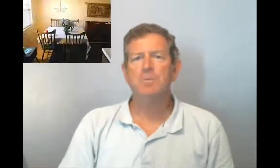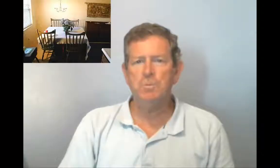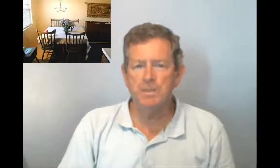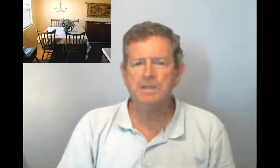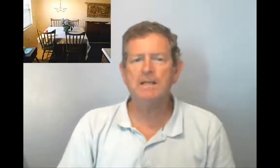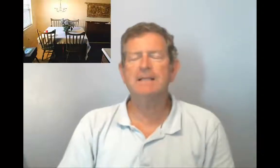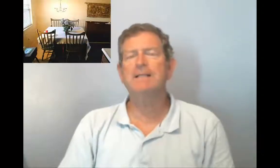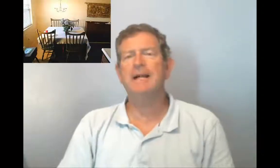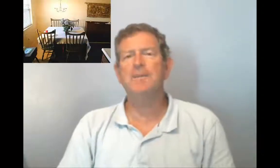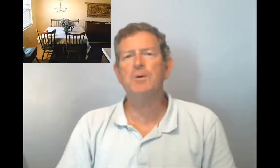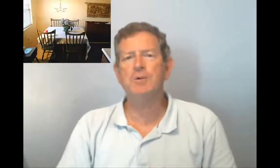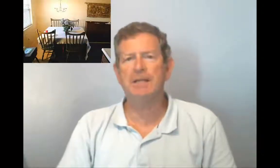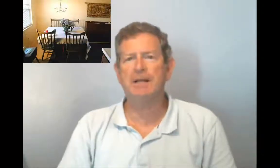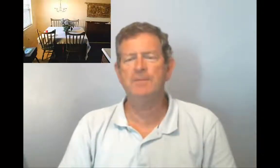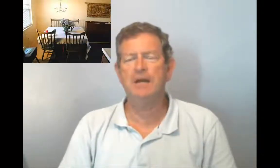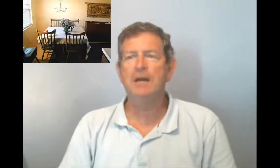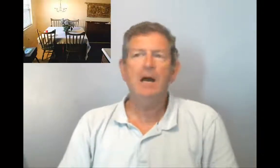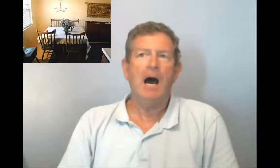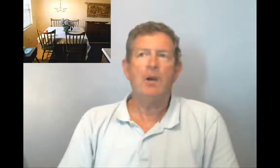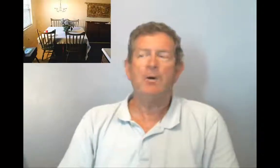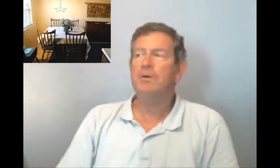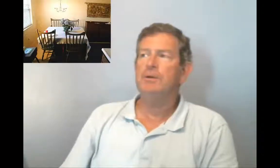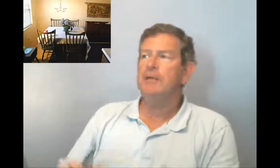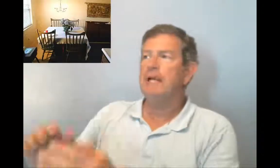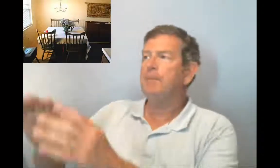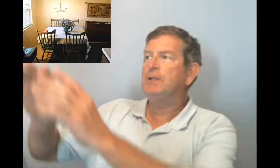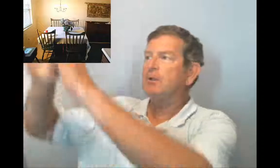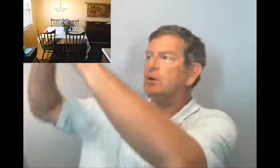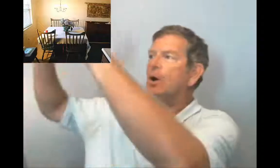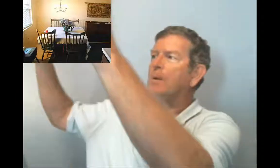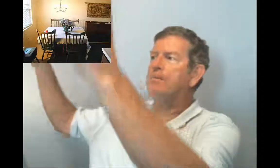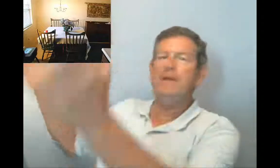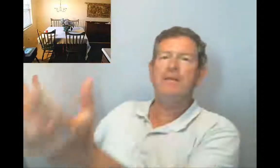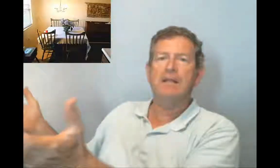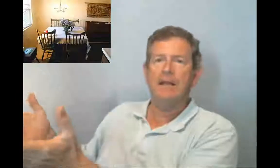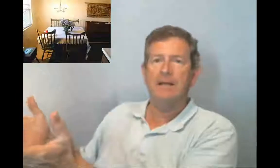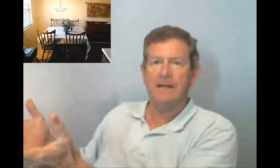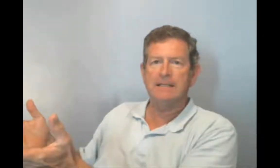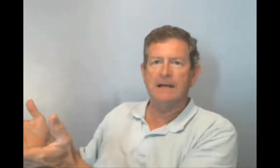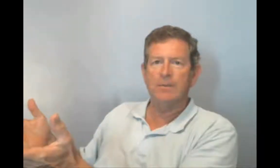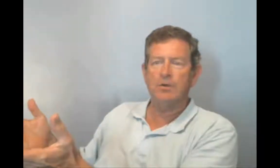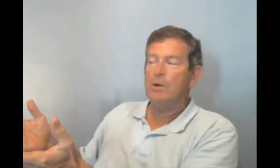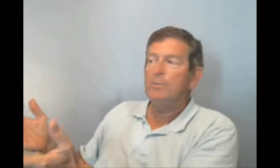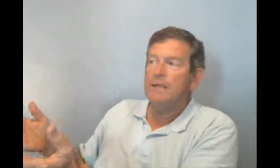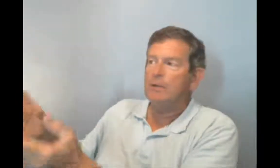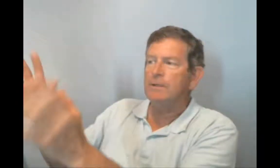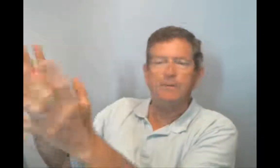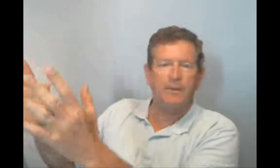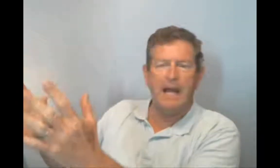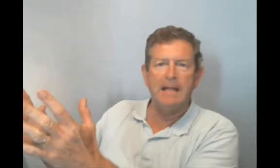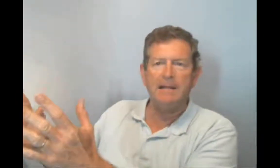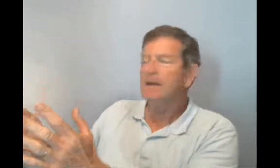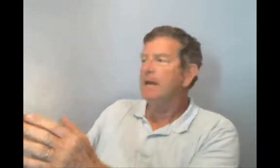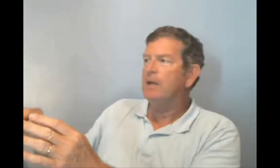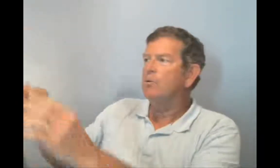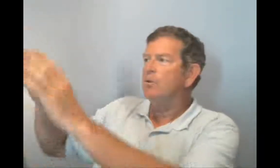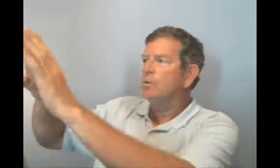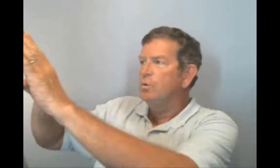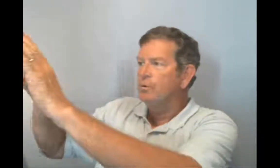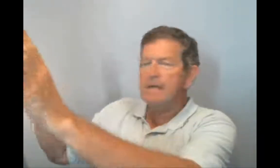Oui, c'est la salle à manger, très bien. Alors, il y a peut-être une grande baie vitrée dans la salle à manger, ou peut-être des fenêtres, et nous voulons